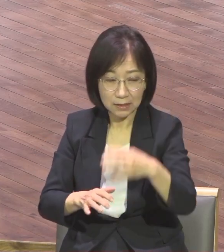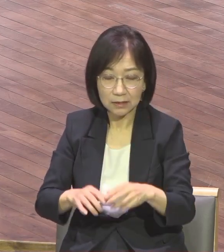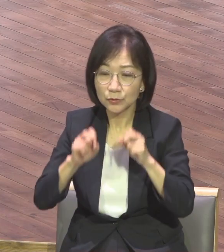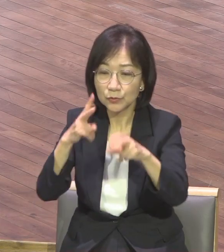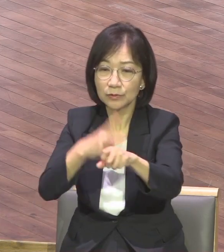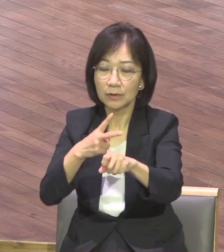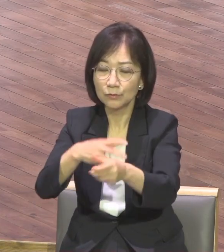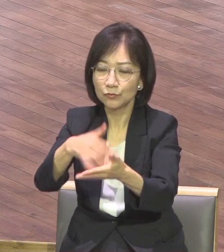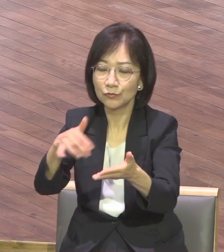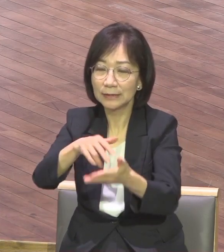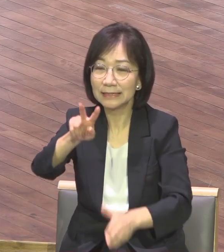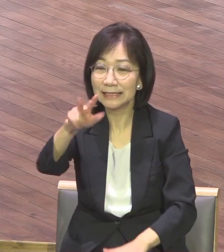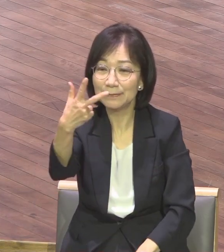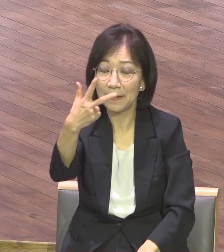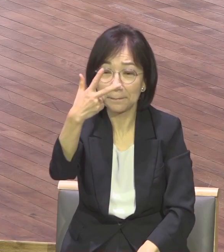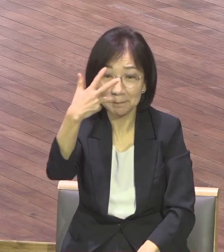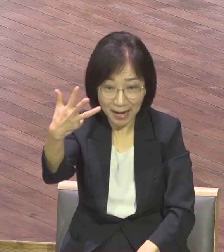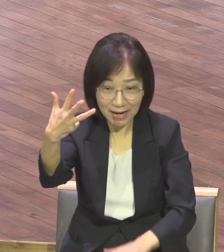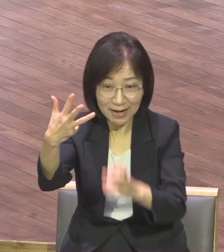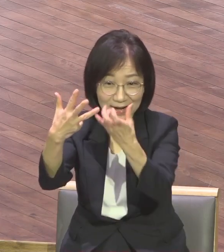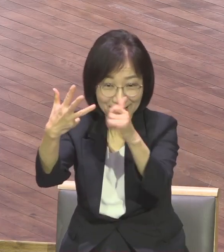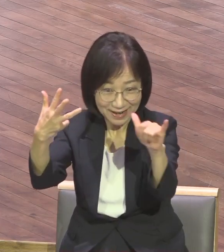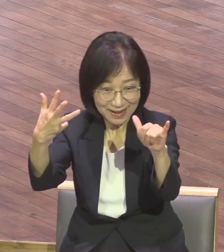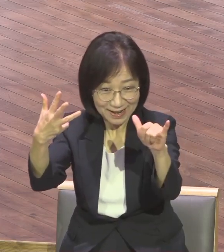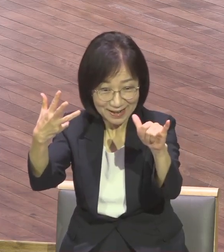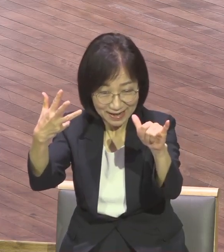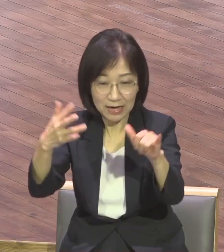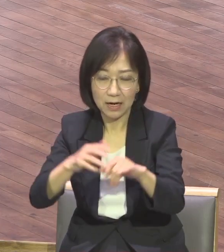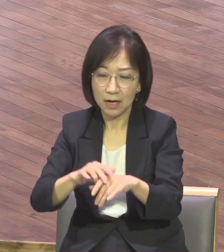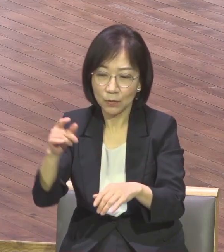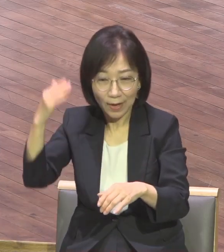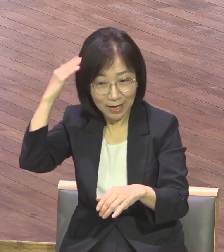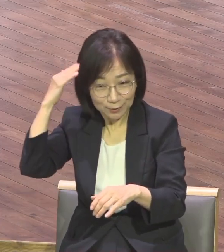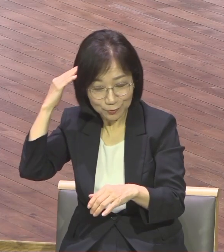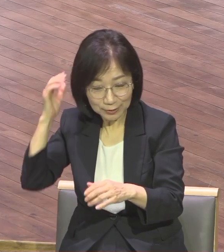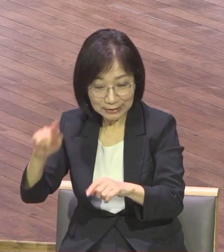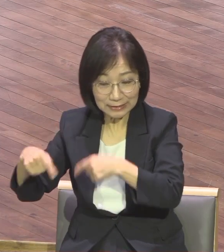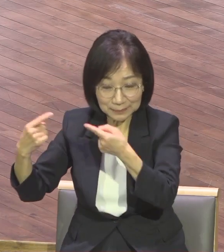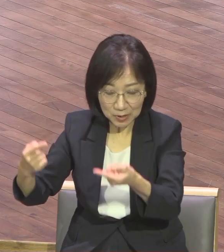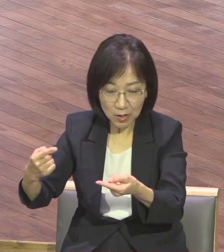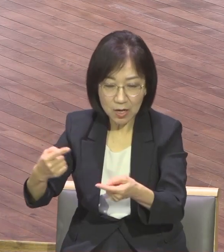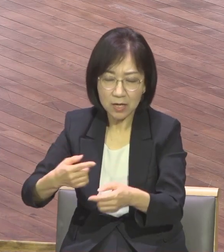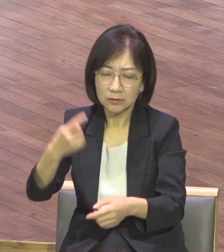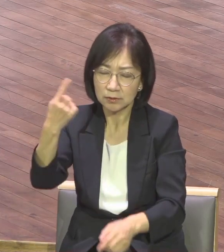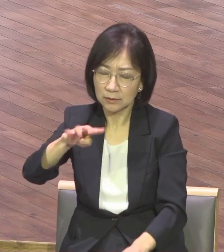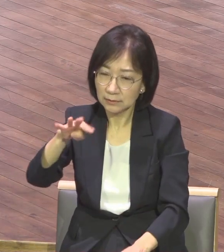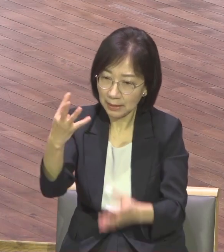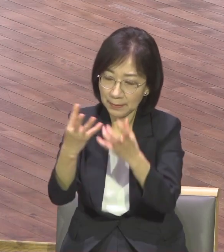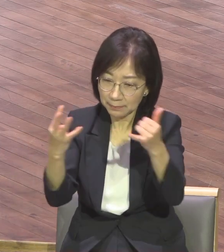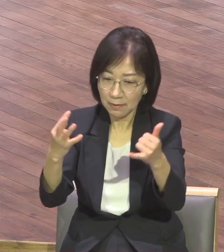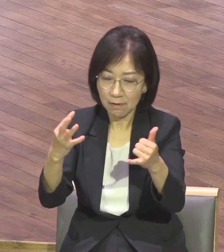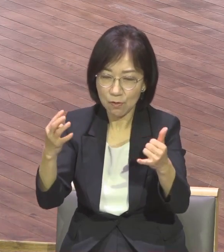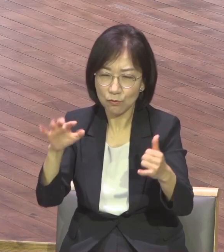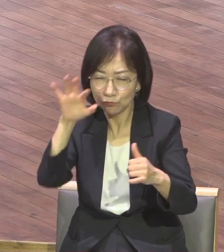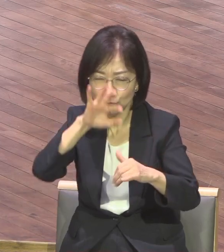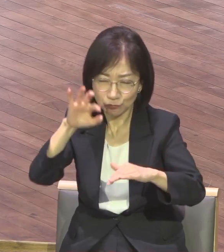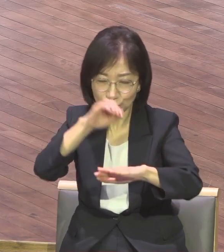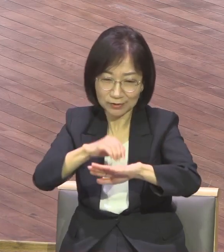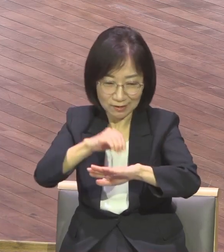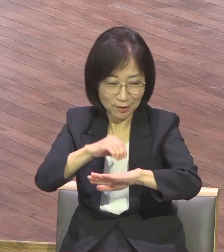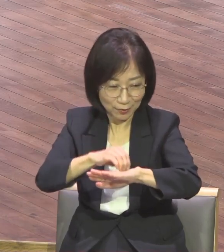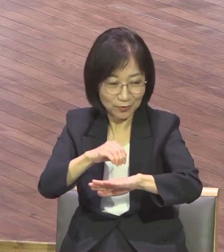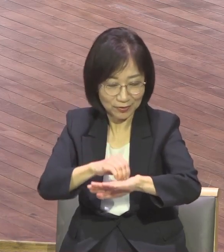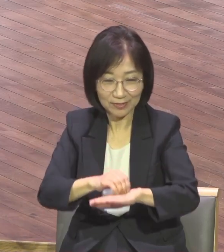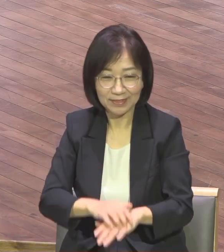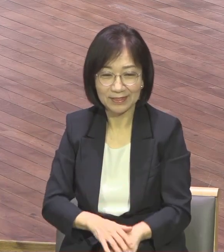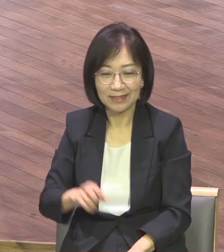708명의 선교사님들과 국내 동역자들 1457명이 합숙했습니다. 그리고 이 대회